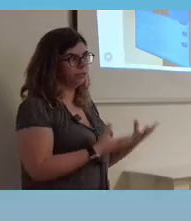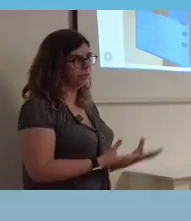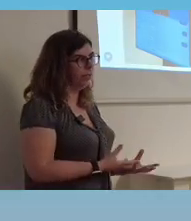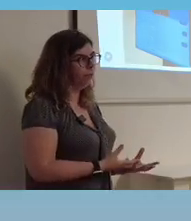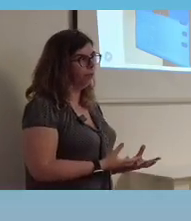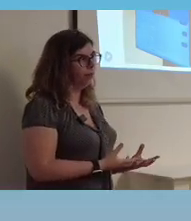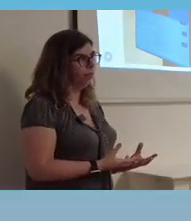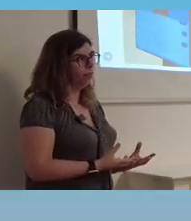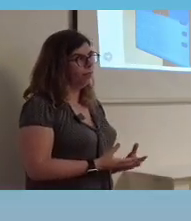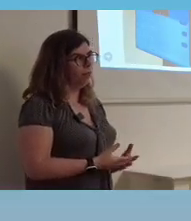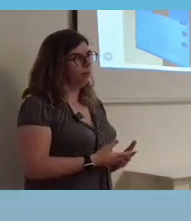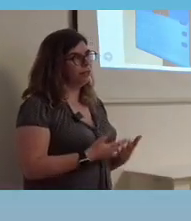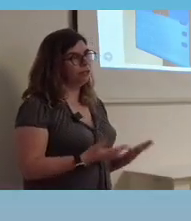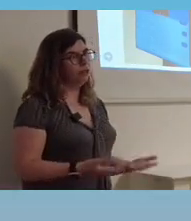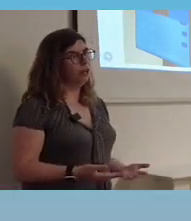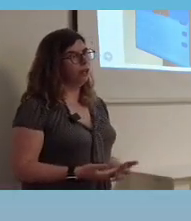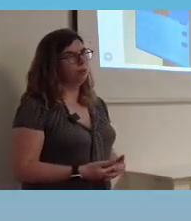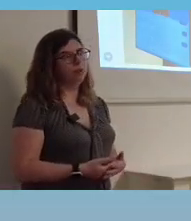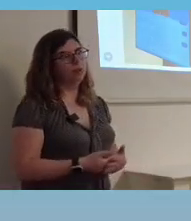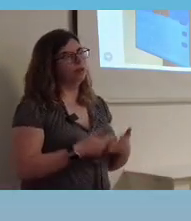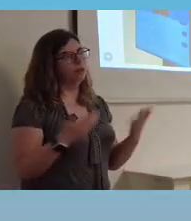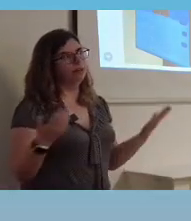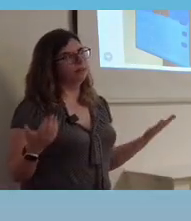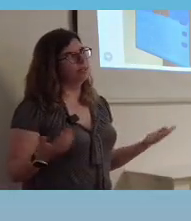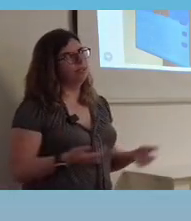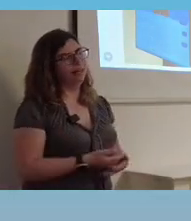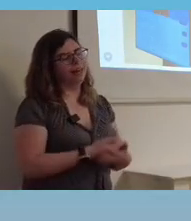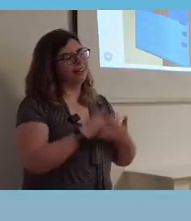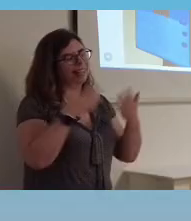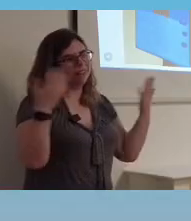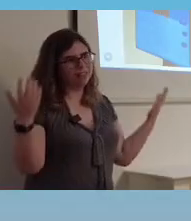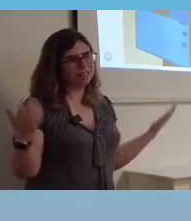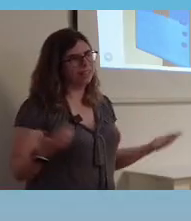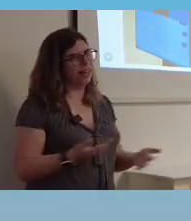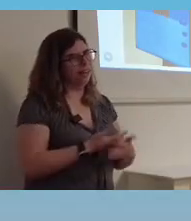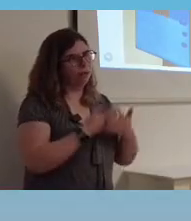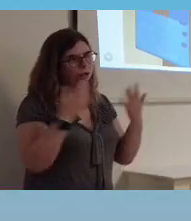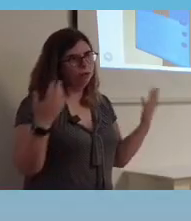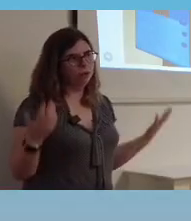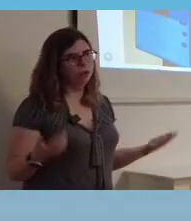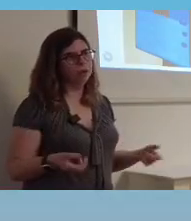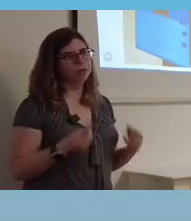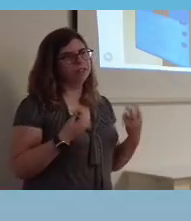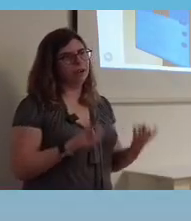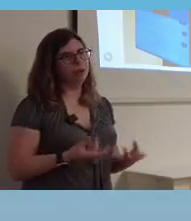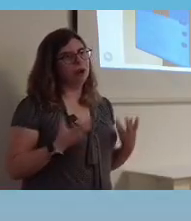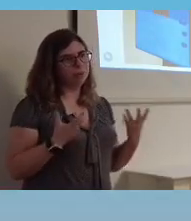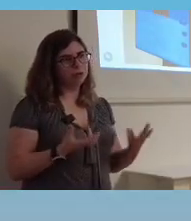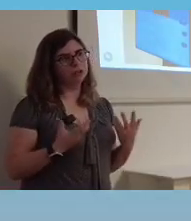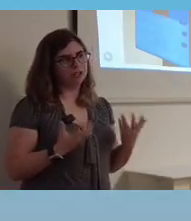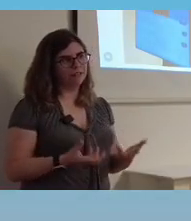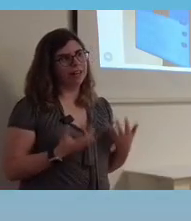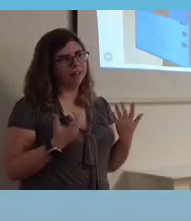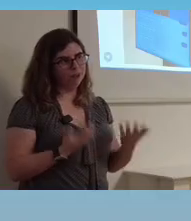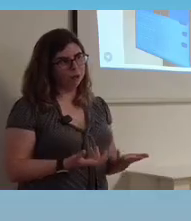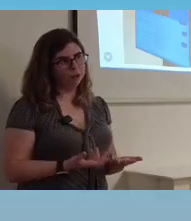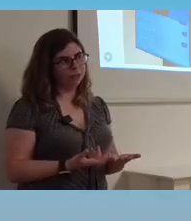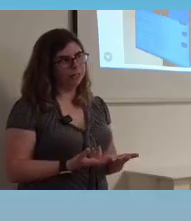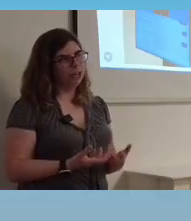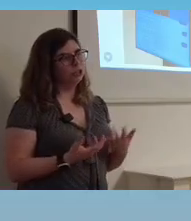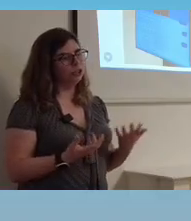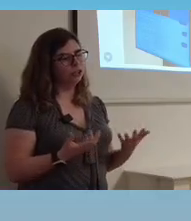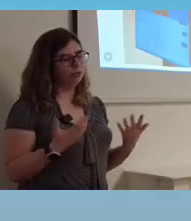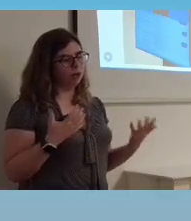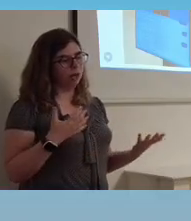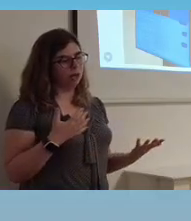signe associé. Parce que la langue des signes est très vaste, elle évolue, donc c'est vraiment important de travailler avec la